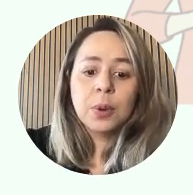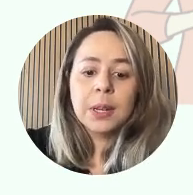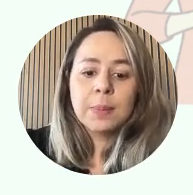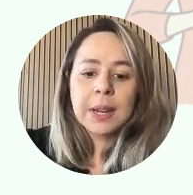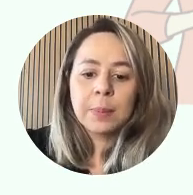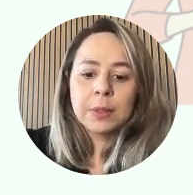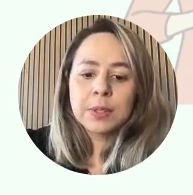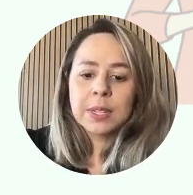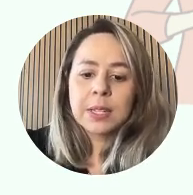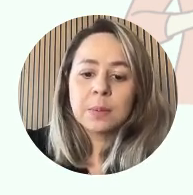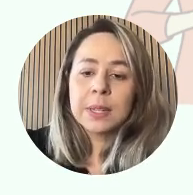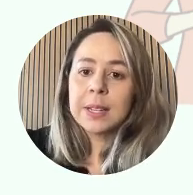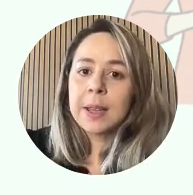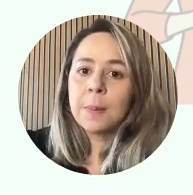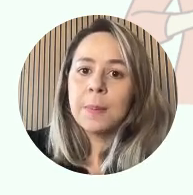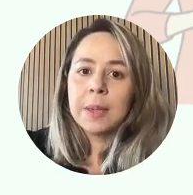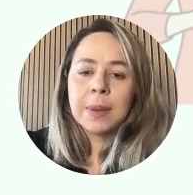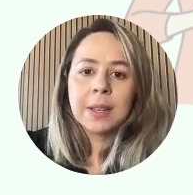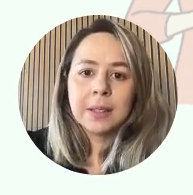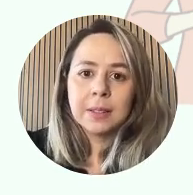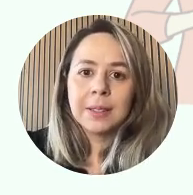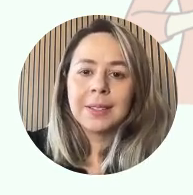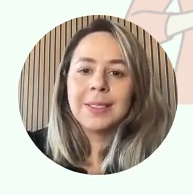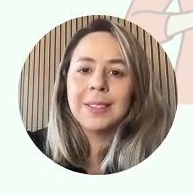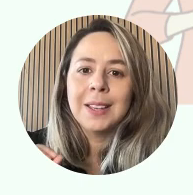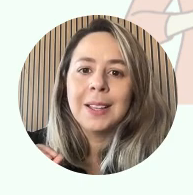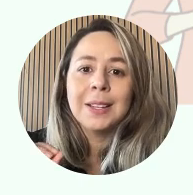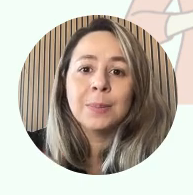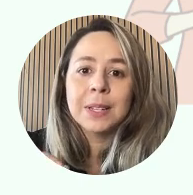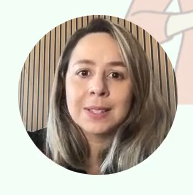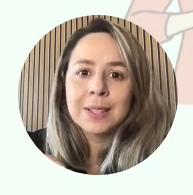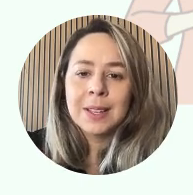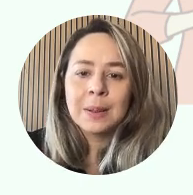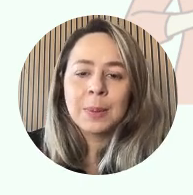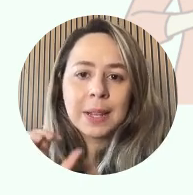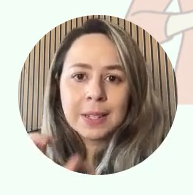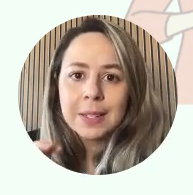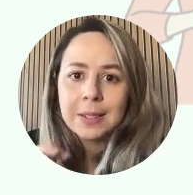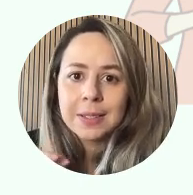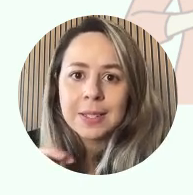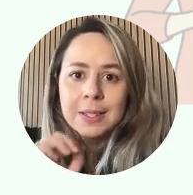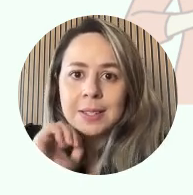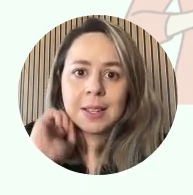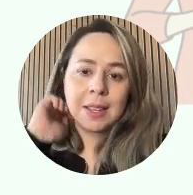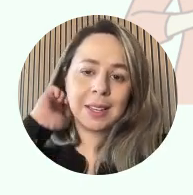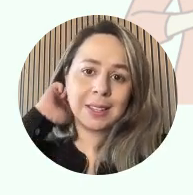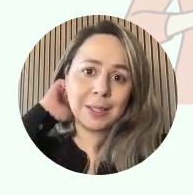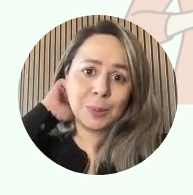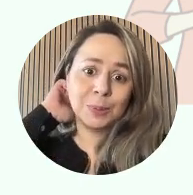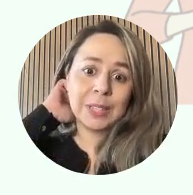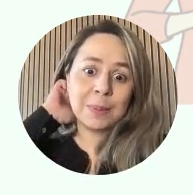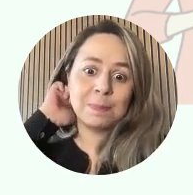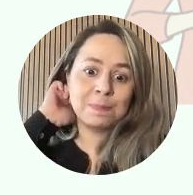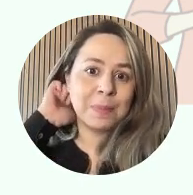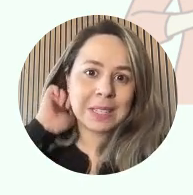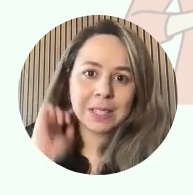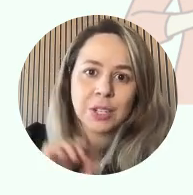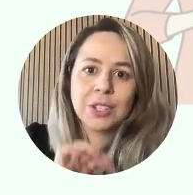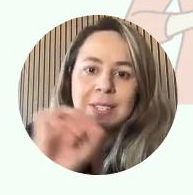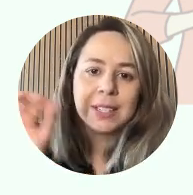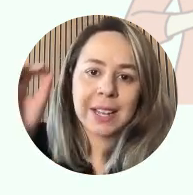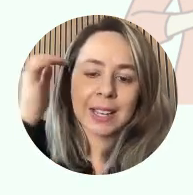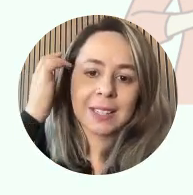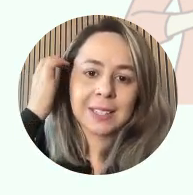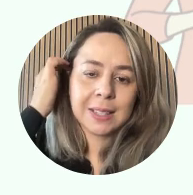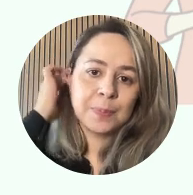Eu vou liberar para vocês um material bem bacana que é Libras para crianças. Então tem